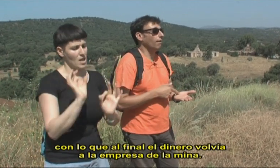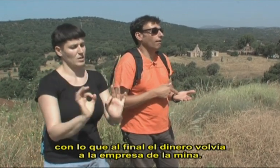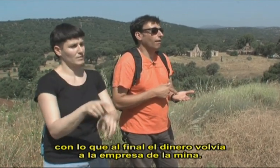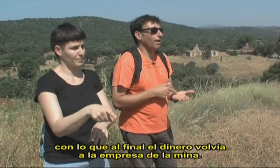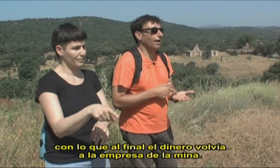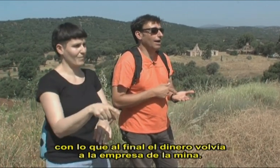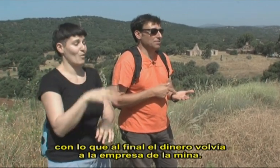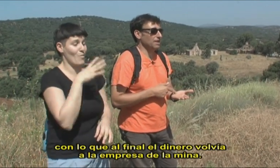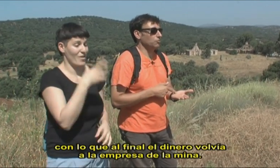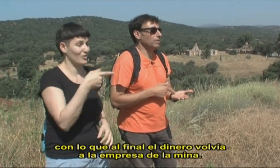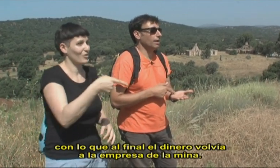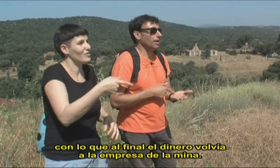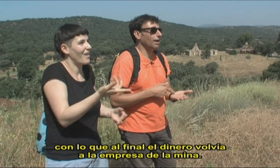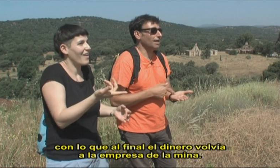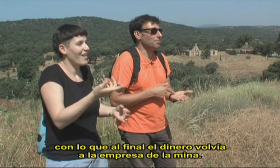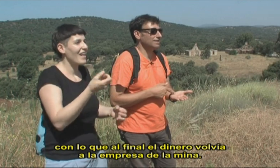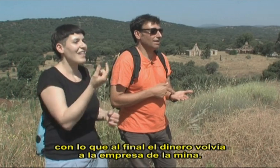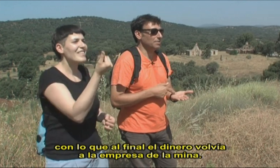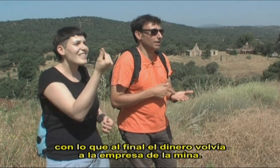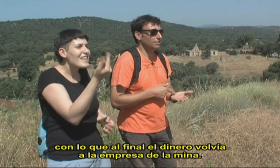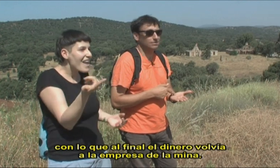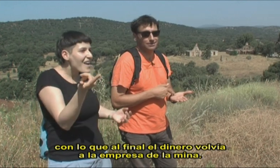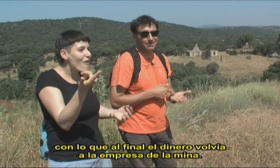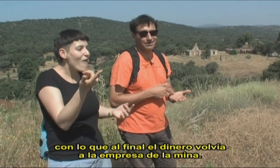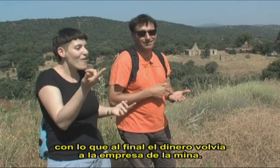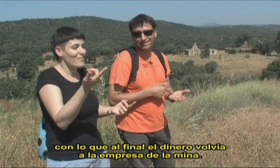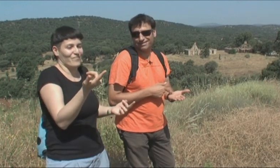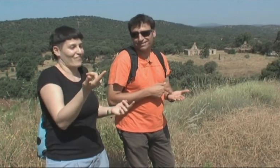a la mina, volvía a la empresa de la mina.